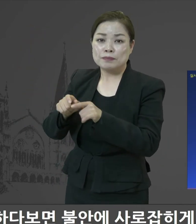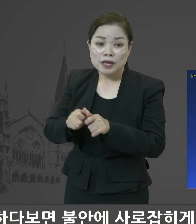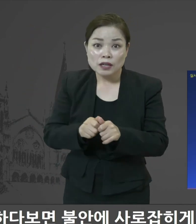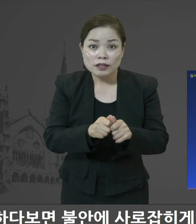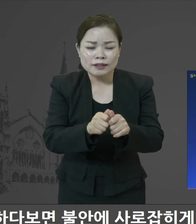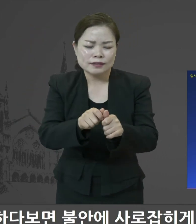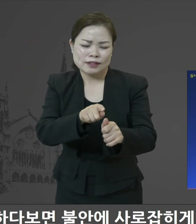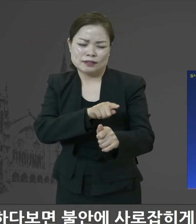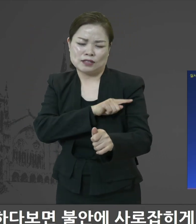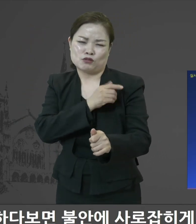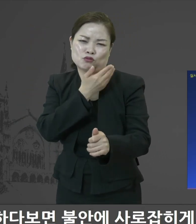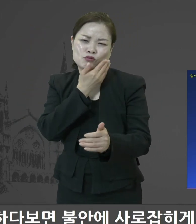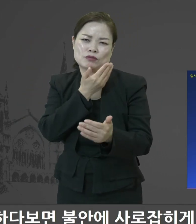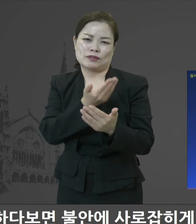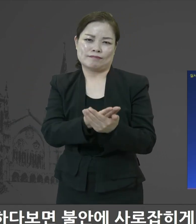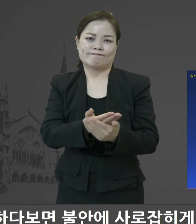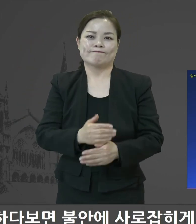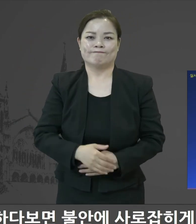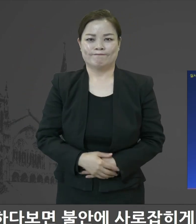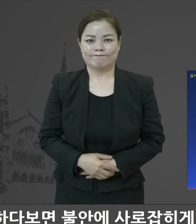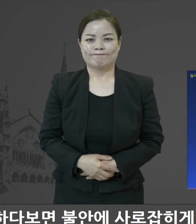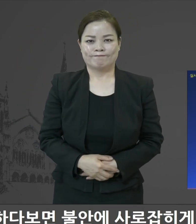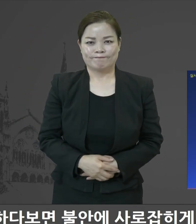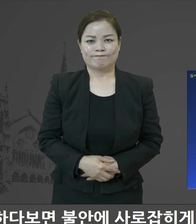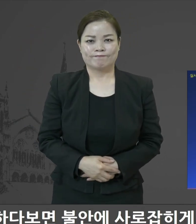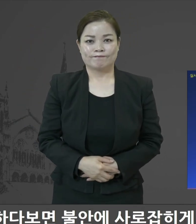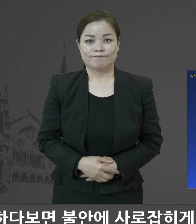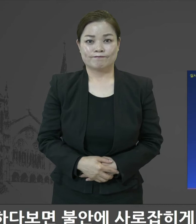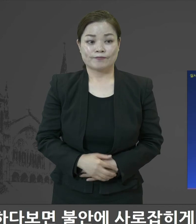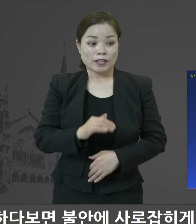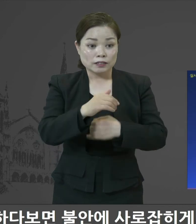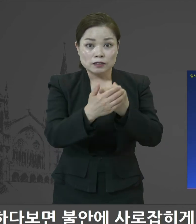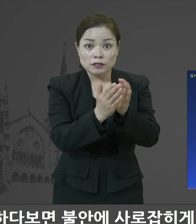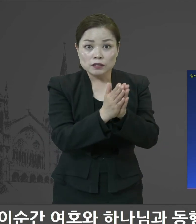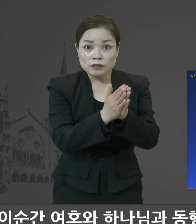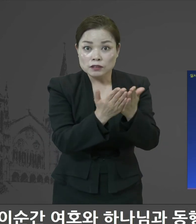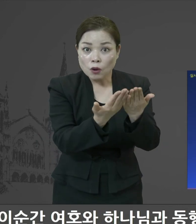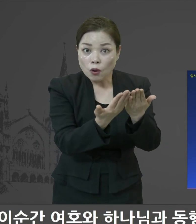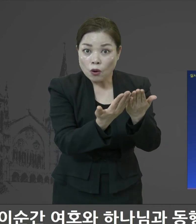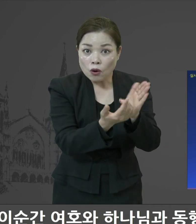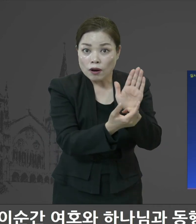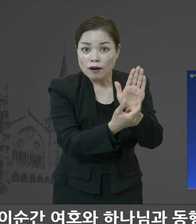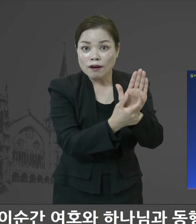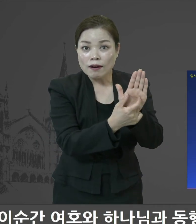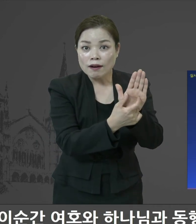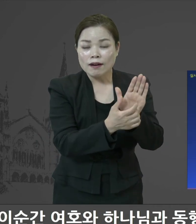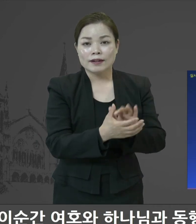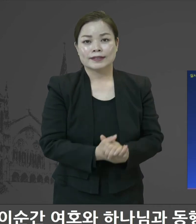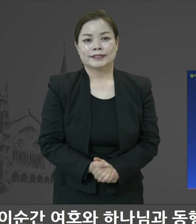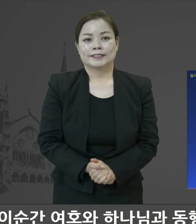것이 가장 중요하다고요. 여러분, 성경에서